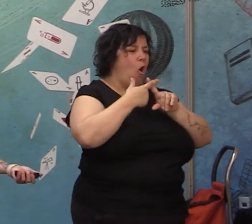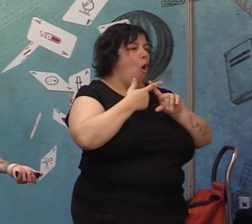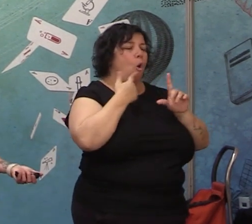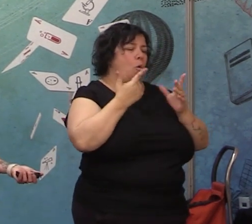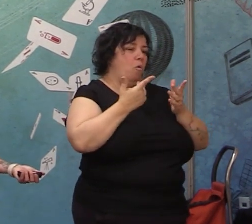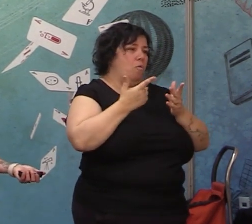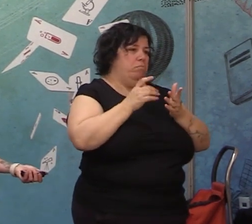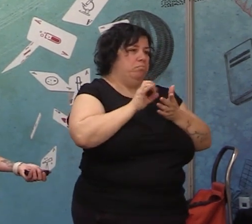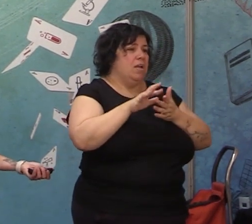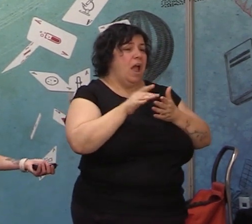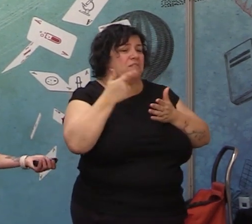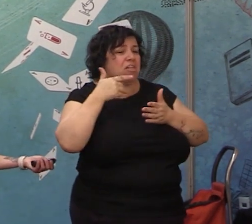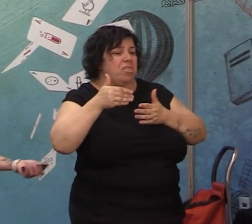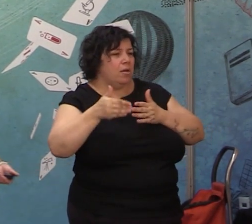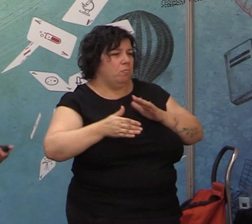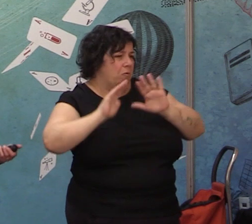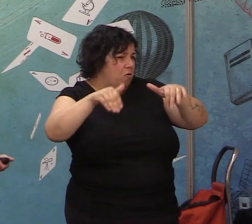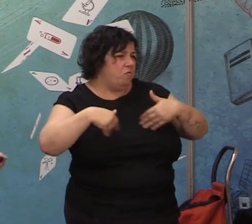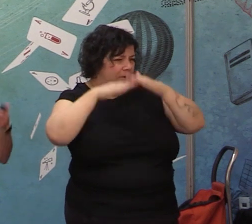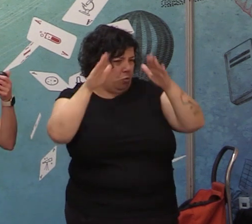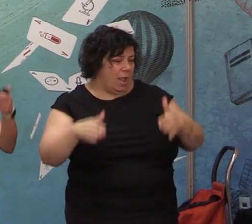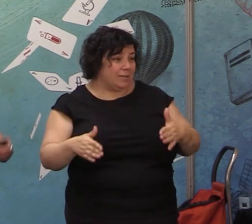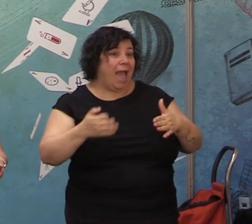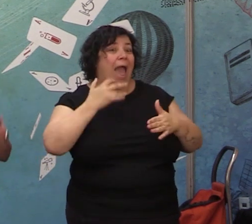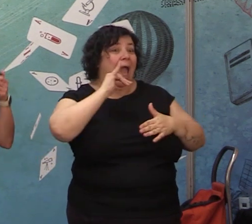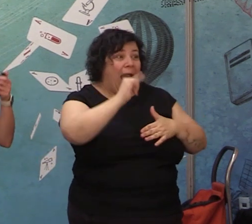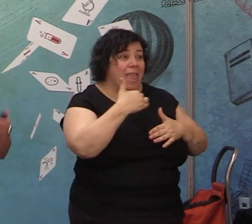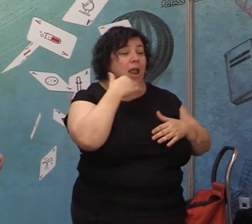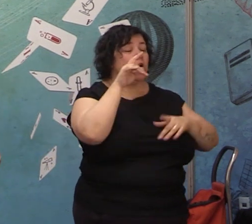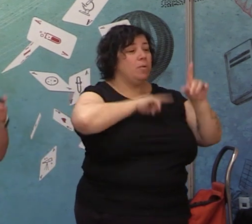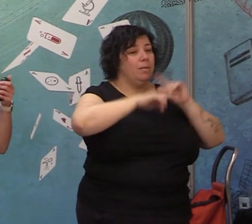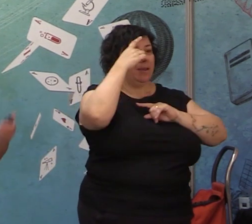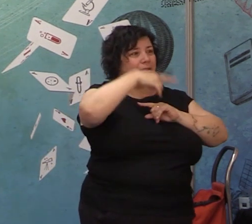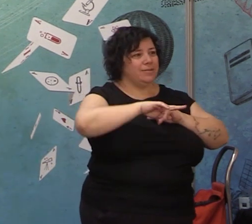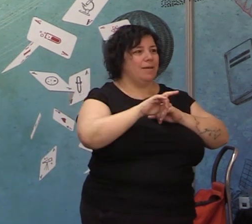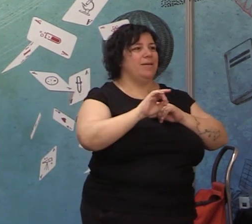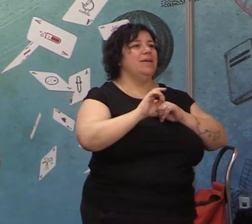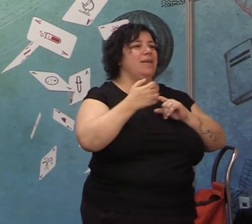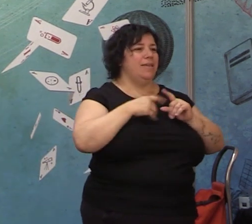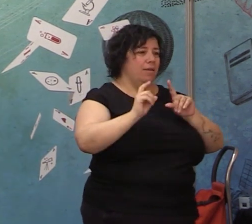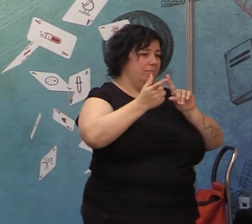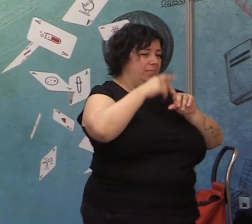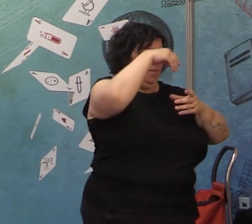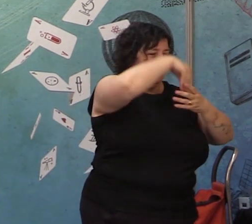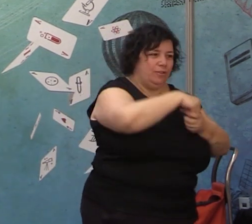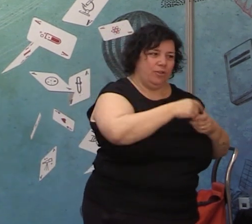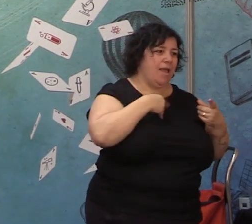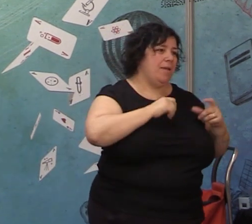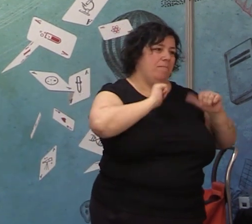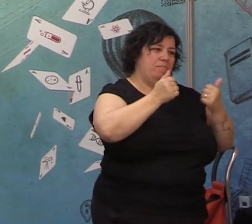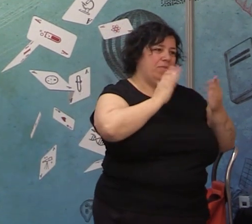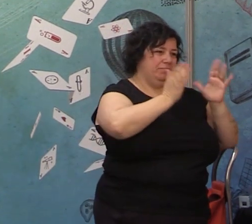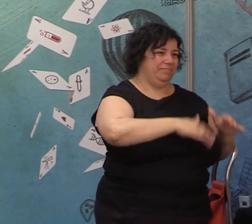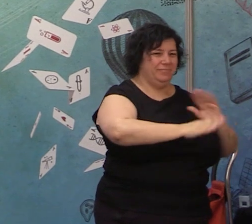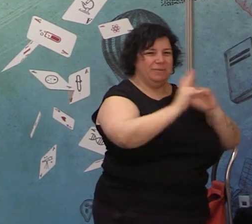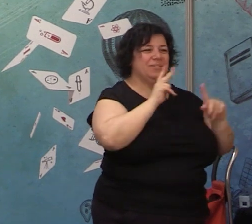descartar. Que no es nada, te vas para tu casa. Que es algo, pues ya está ahí, se abre la arteria rápido y nos quitamos complicaciones.